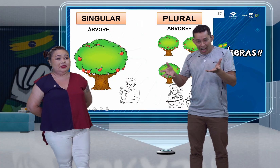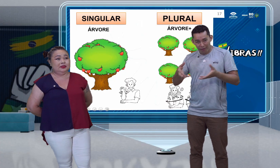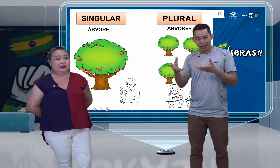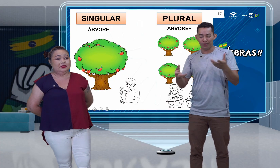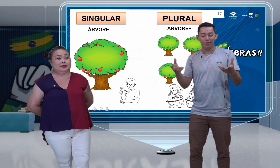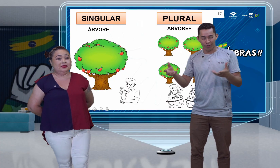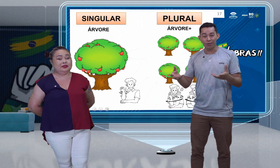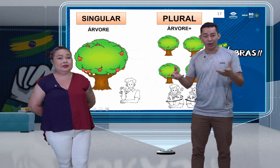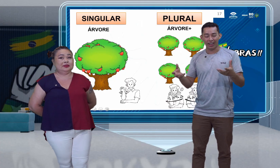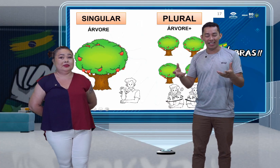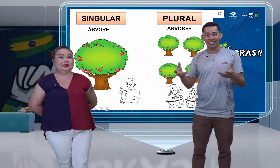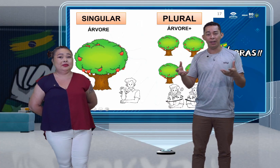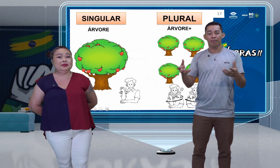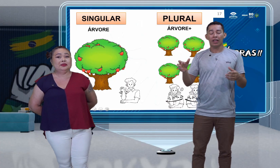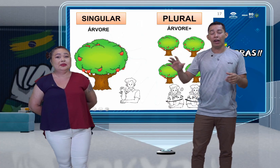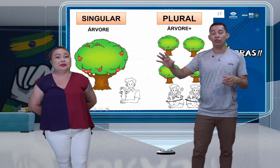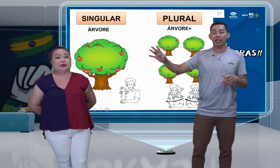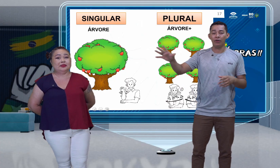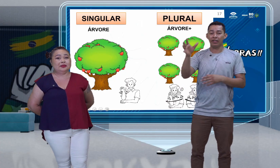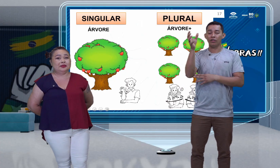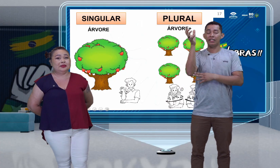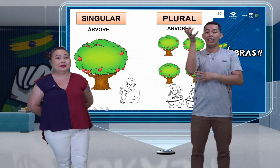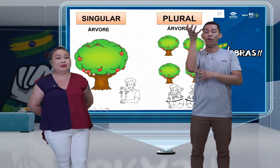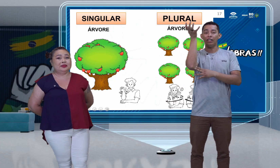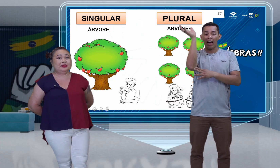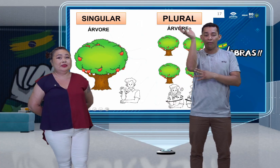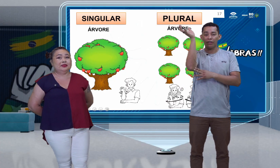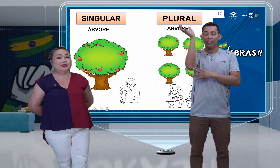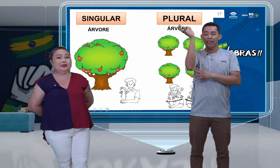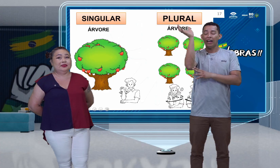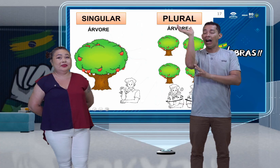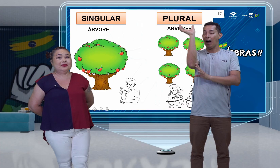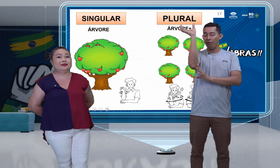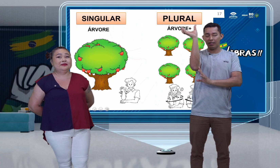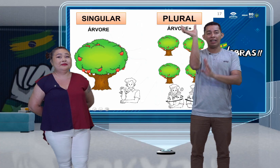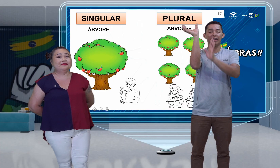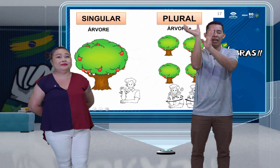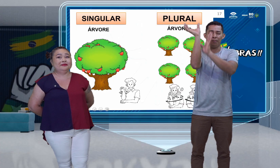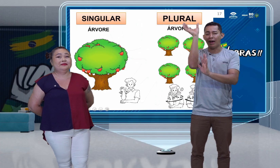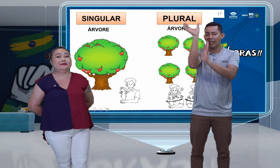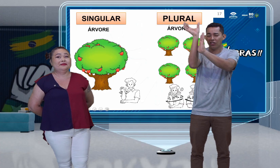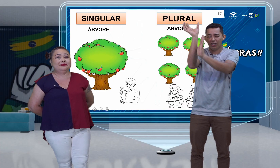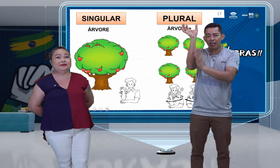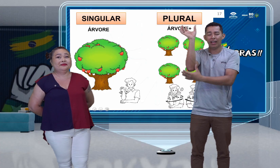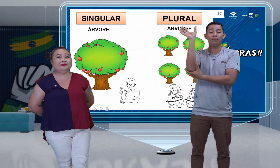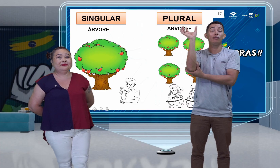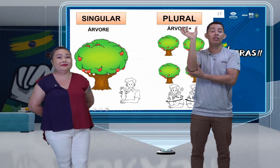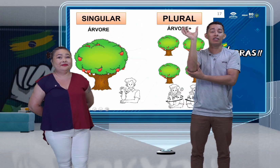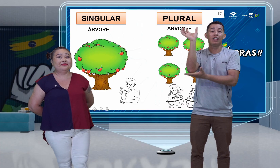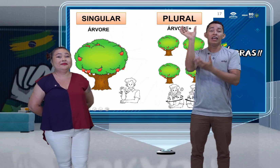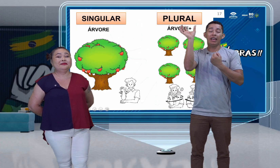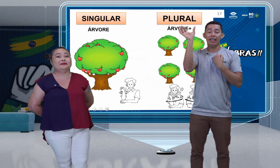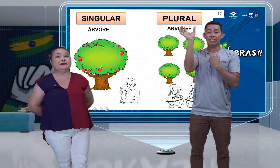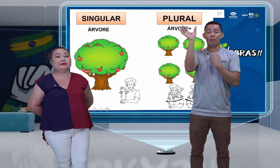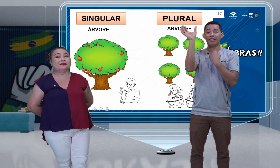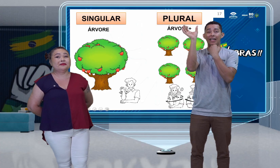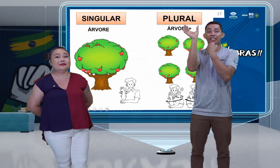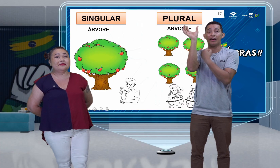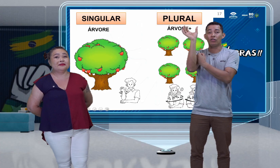árvore, vamos colocar assim, eu tenho aqui o sinal de árvore. A árvore está aqui, paradinha, ela é bonita. E se eu precisar dizer que eu